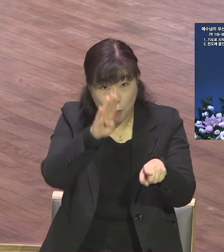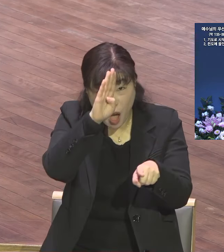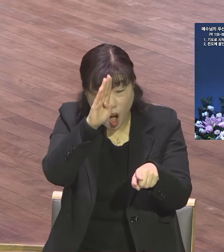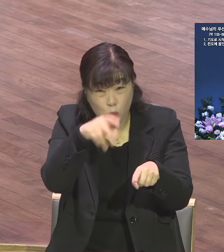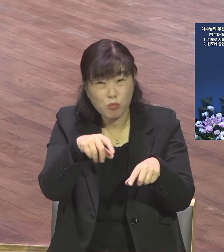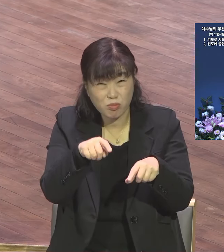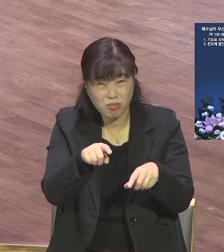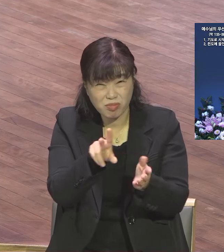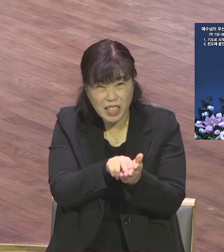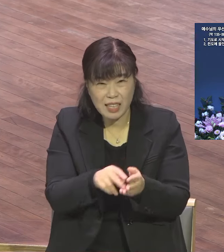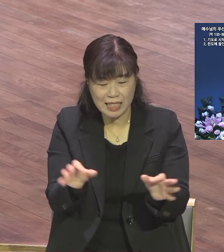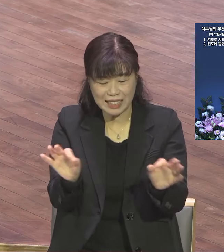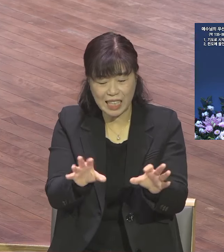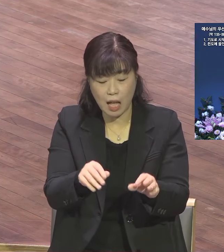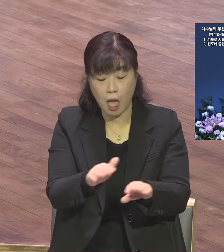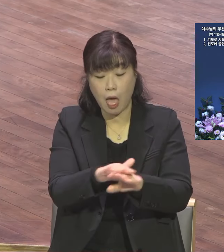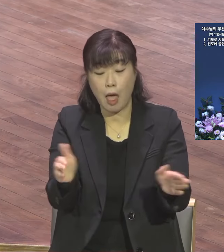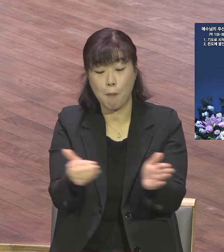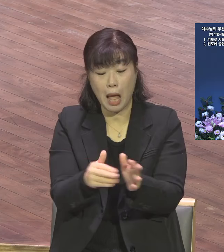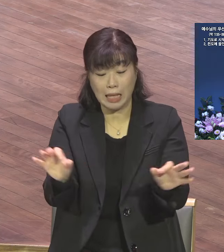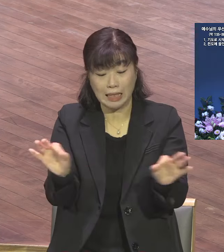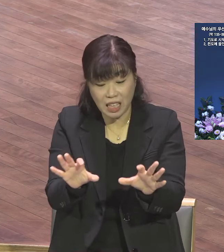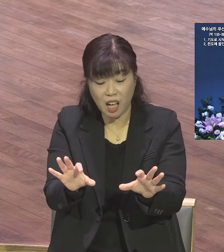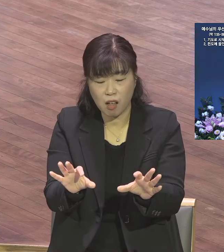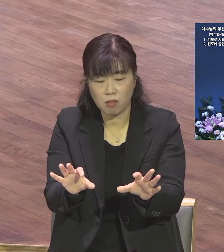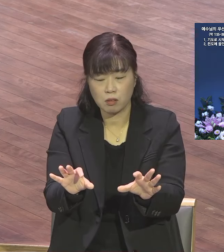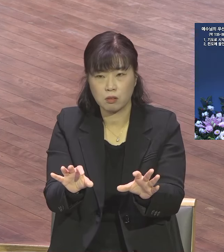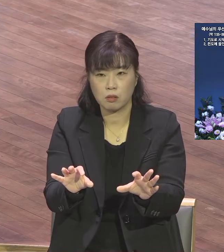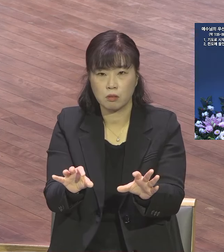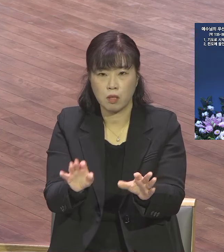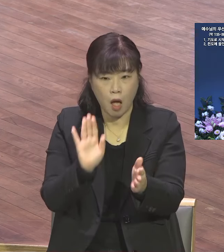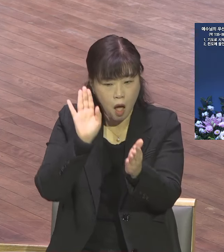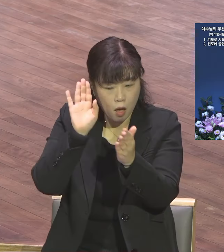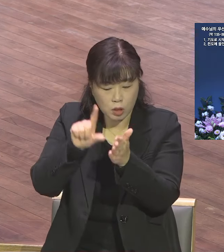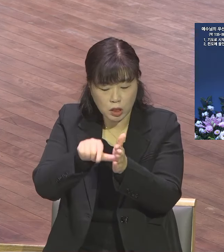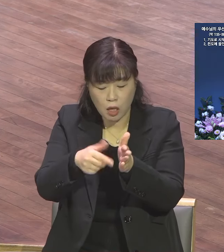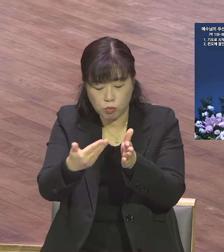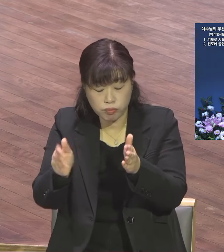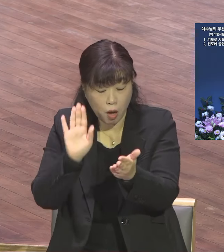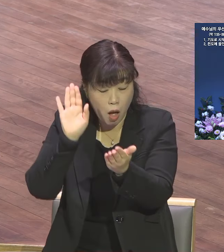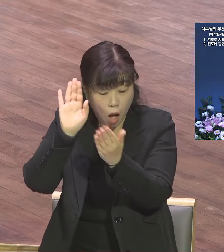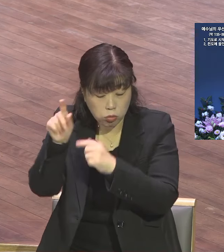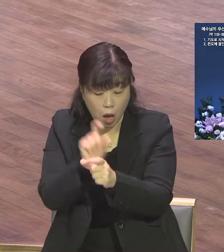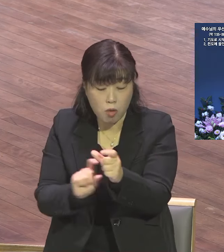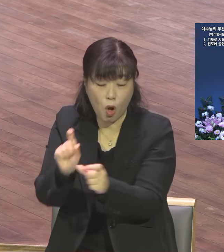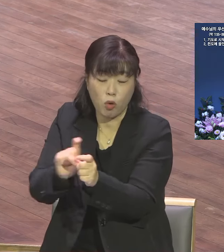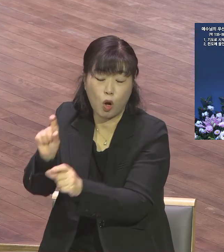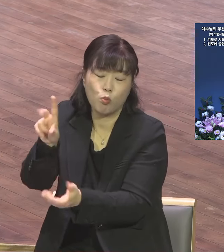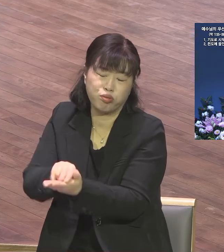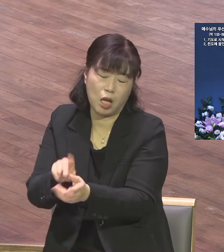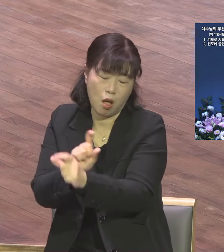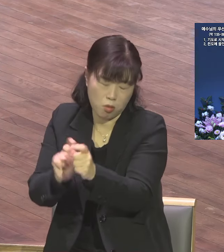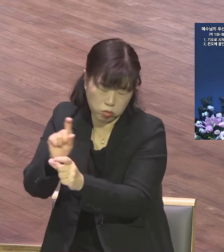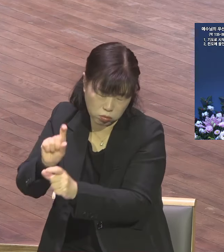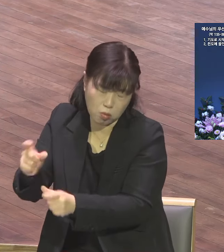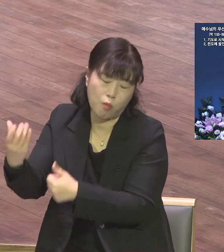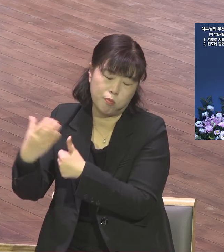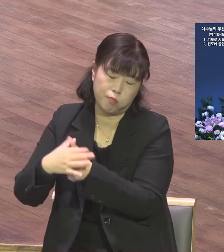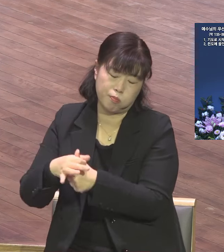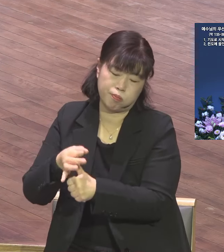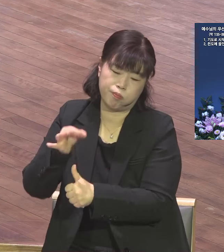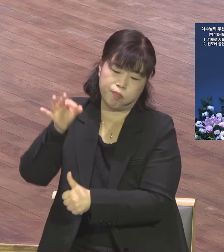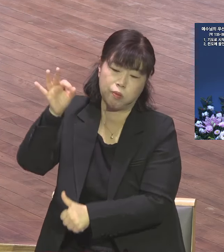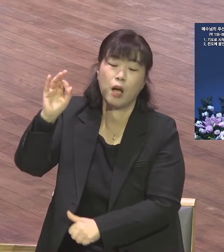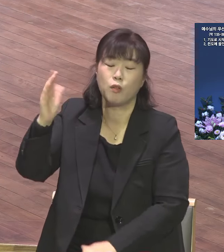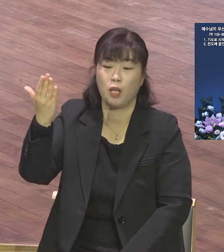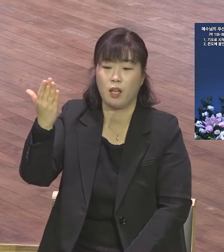또 반복된다니까요. 더 악화된다니까요. 그래서 하나님 떠난 모든 인류는 첫째 중요한 거